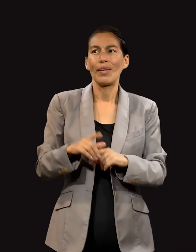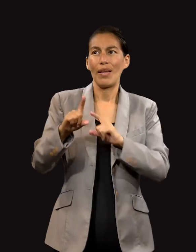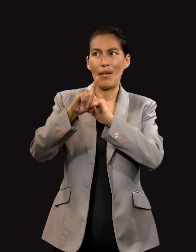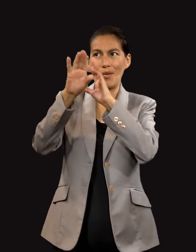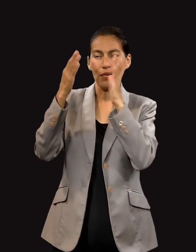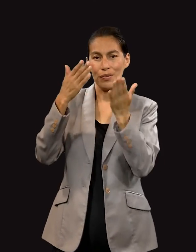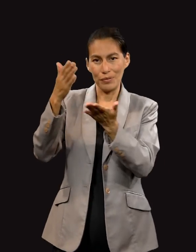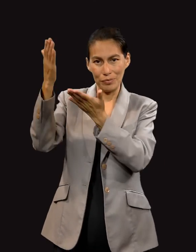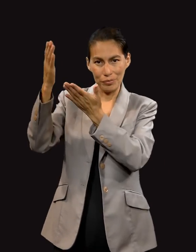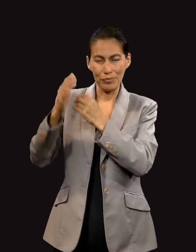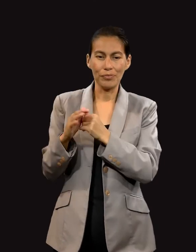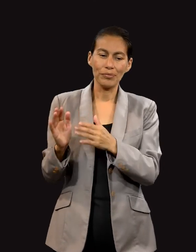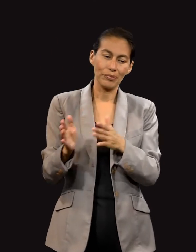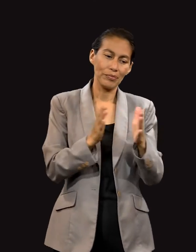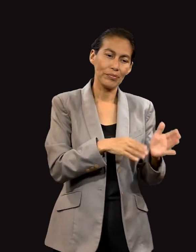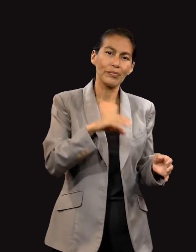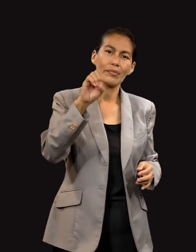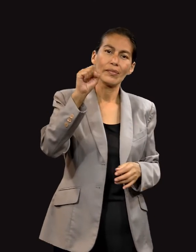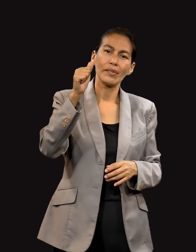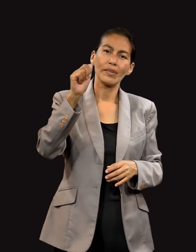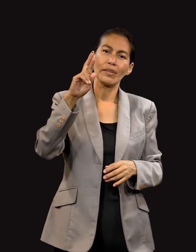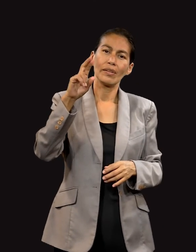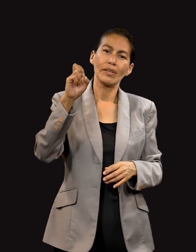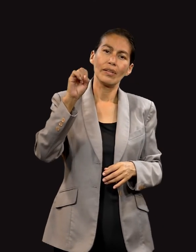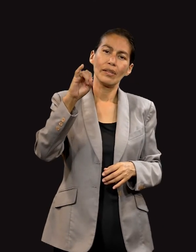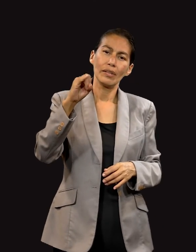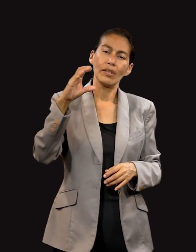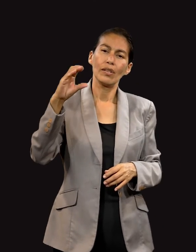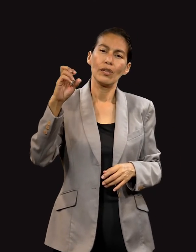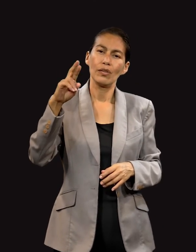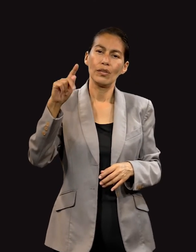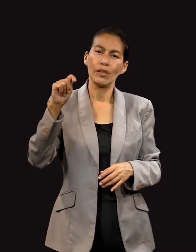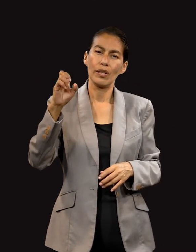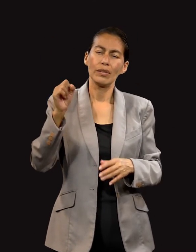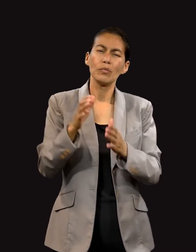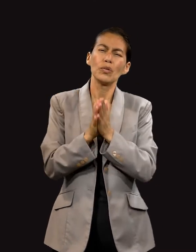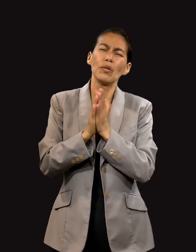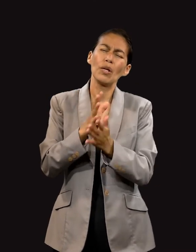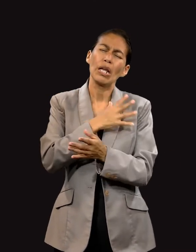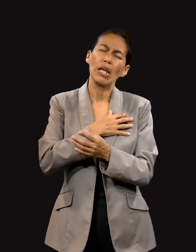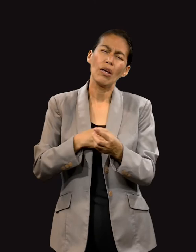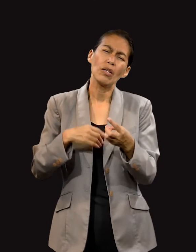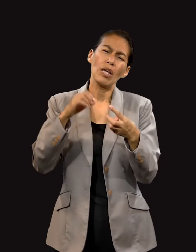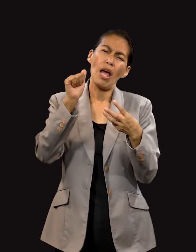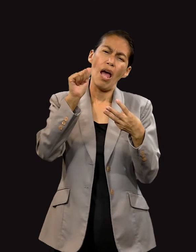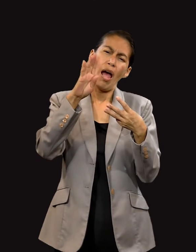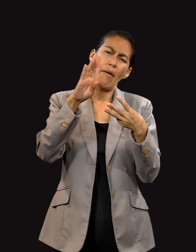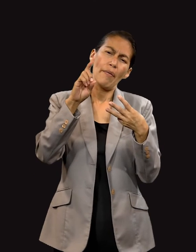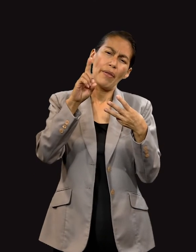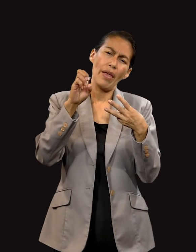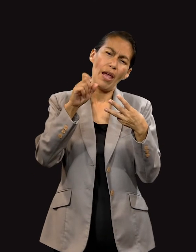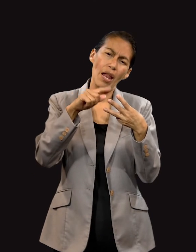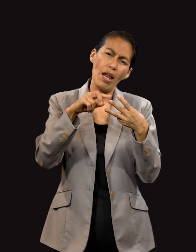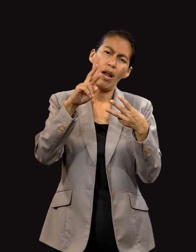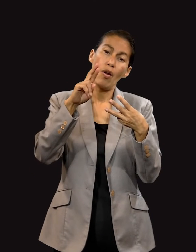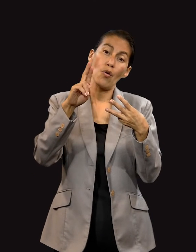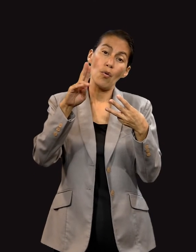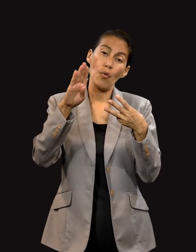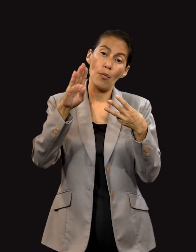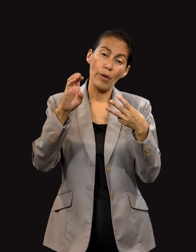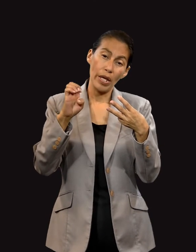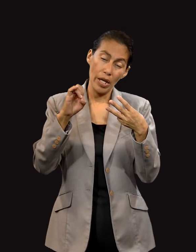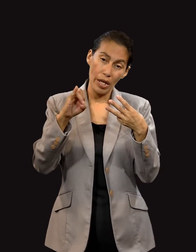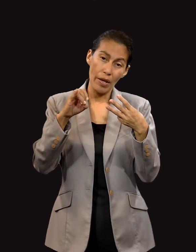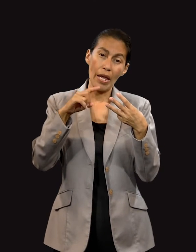allí para gloria de su nombre. Sarai Cortés, buenas noches. Me gustaría que oraran por mis hijos, Abdiel,